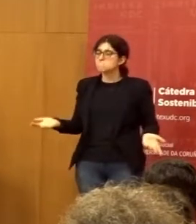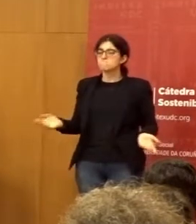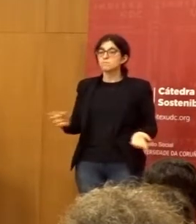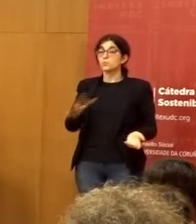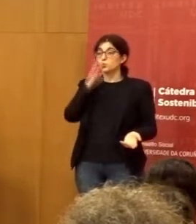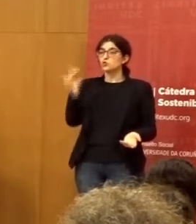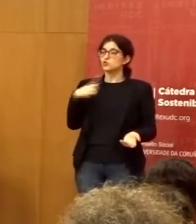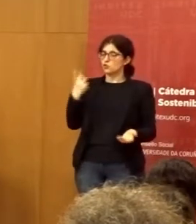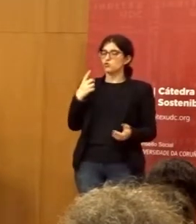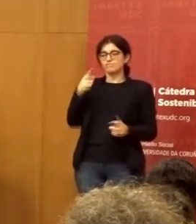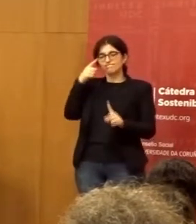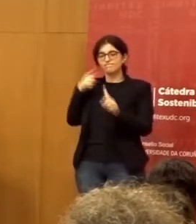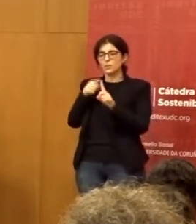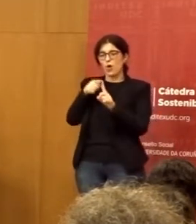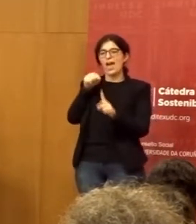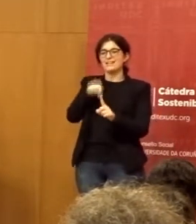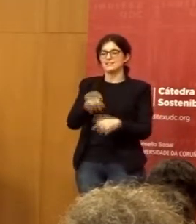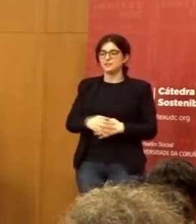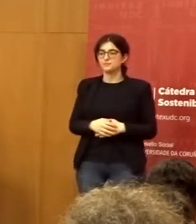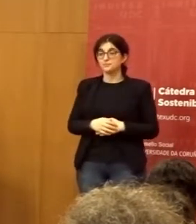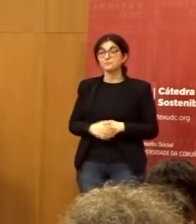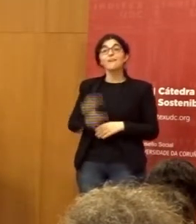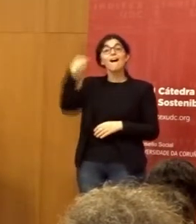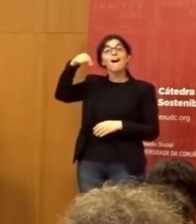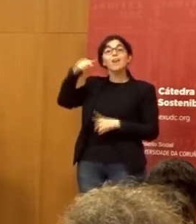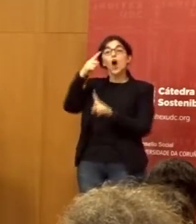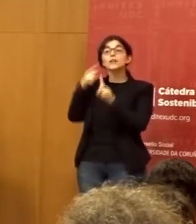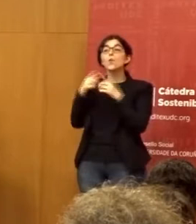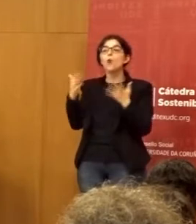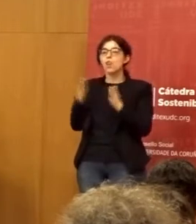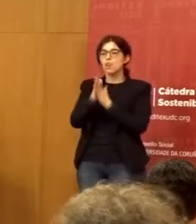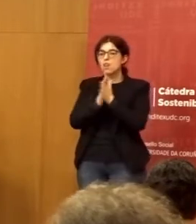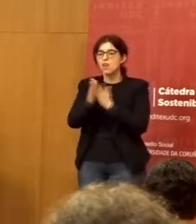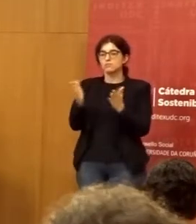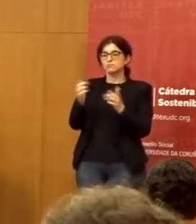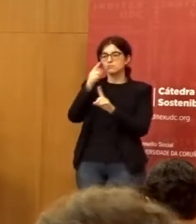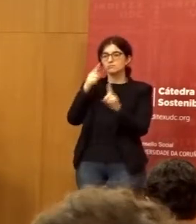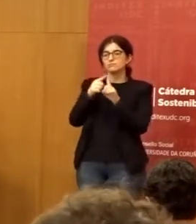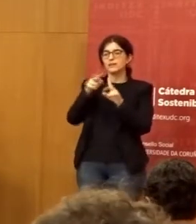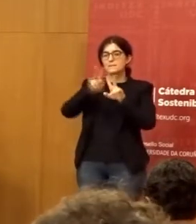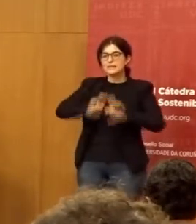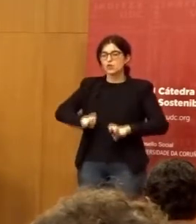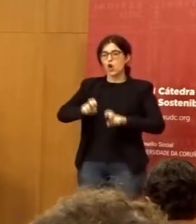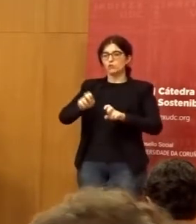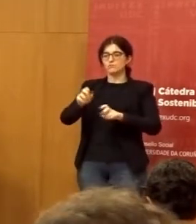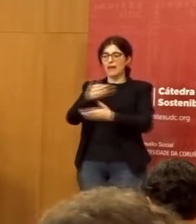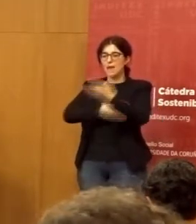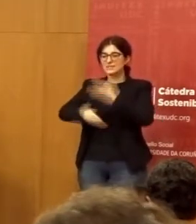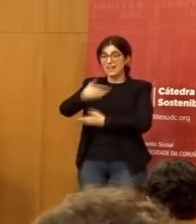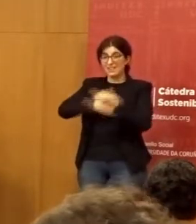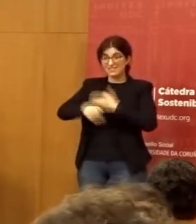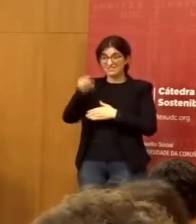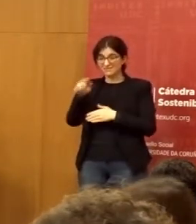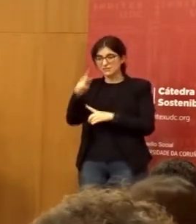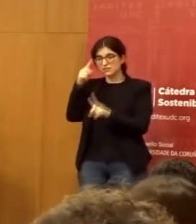nosotros tenemos que conseguir. El objetivo de la cátedra es impulsar la investigación y la formación en el ámbito de la discapacidad con la finalidad, sobre todo,